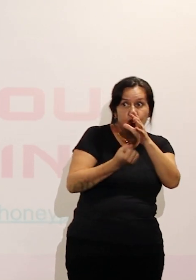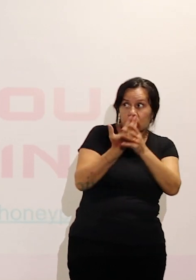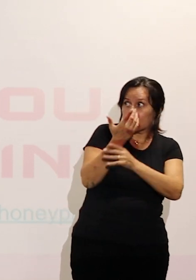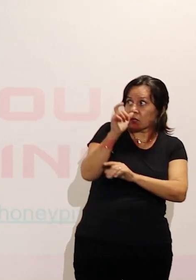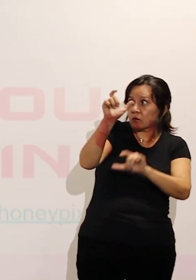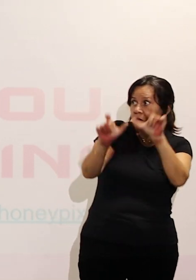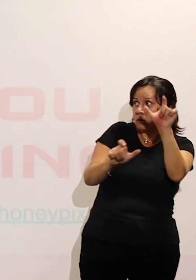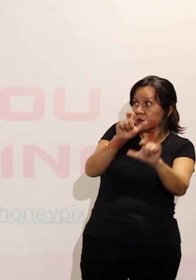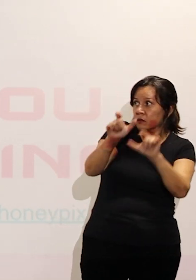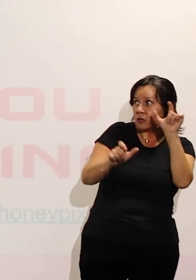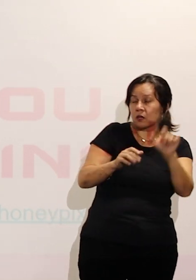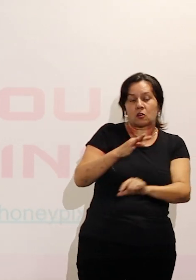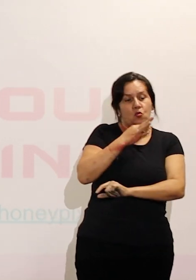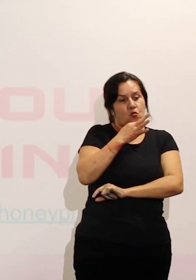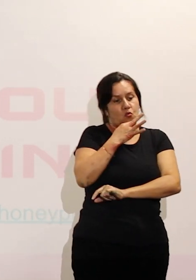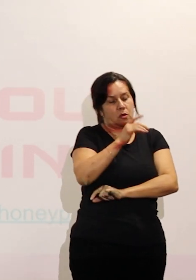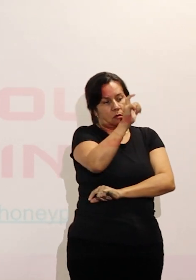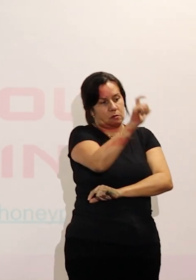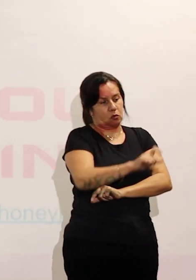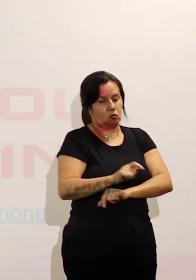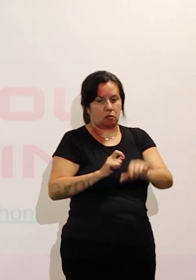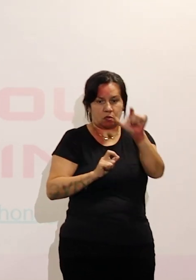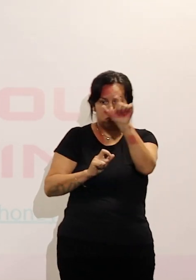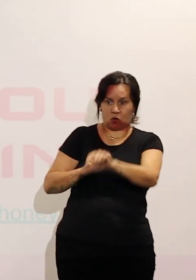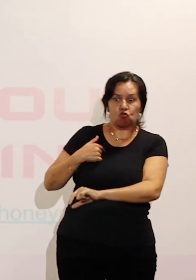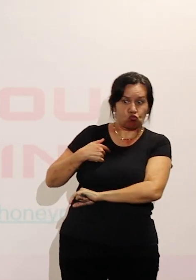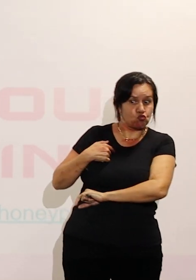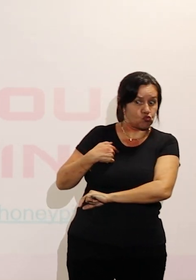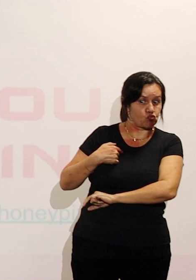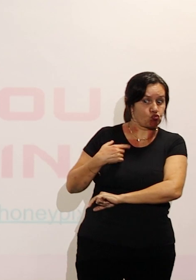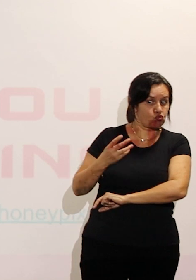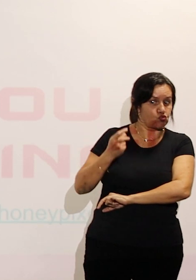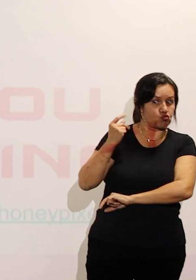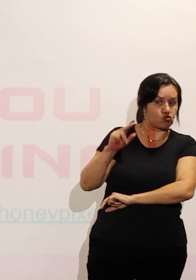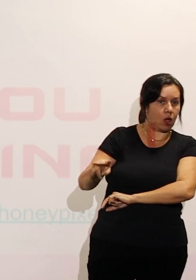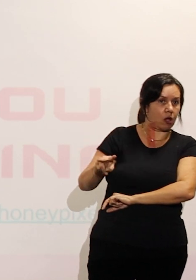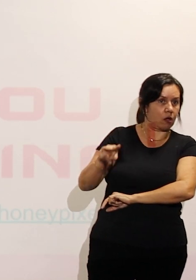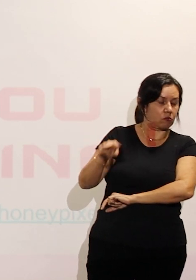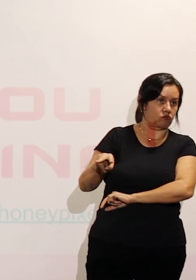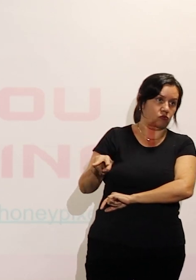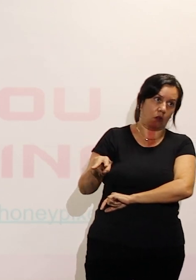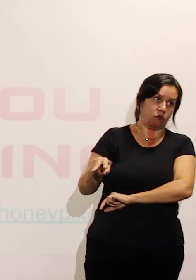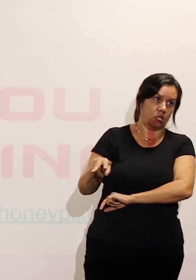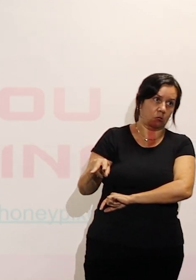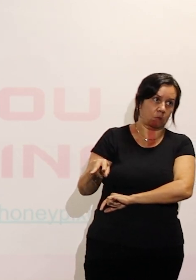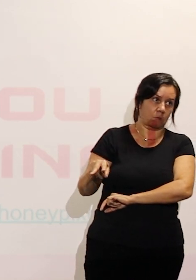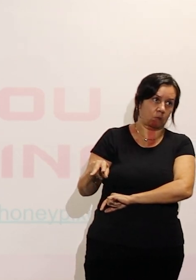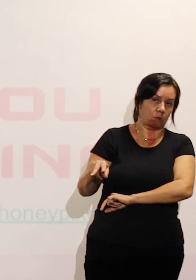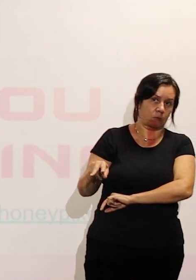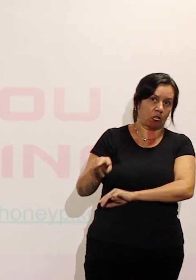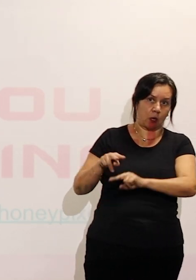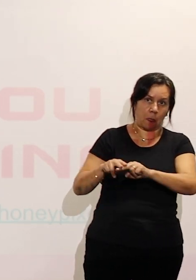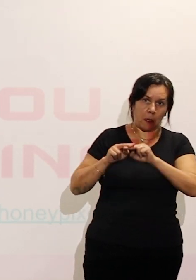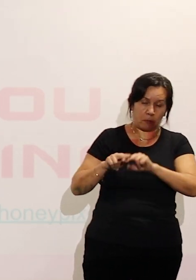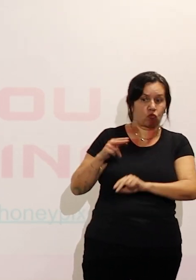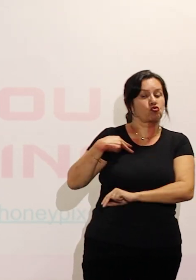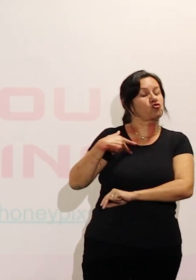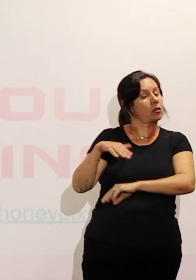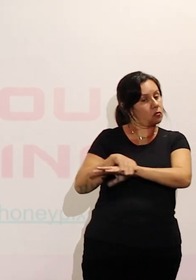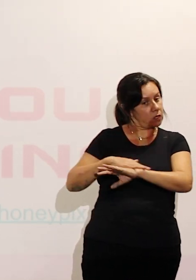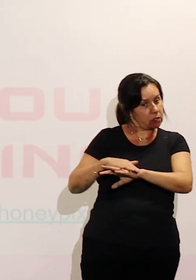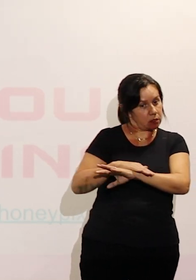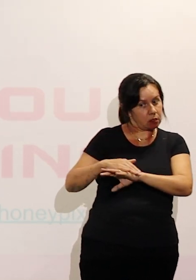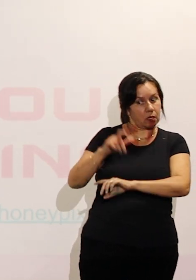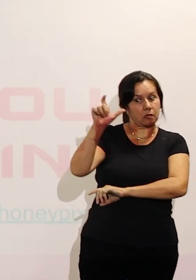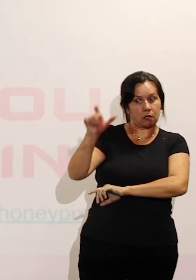nas pessoas que eu conheço, em alguém que eu já vi em algum momento na minha vida, e que eu falei, pô, essa pessoa